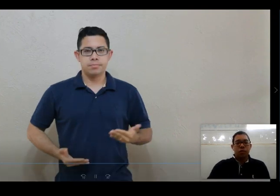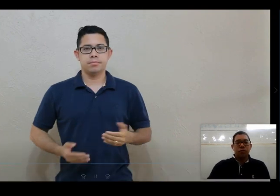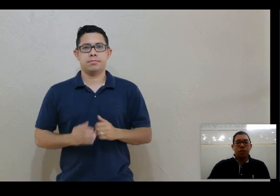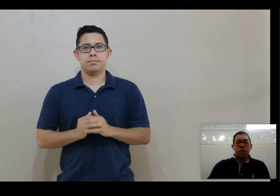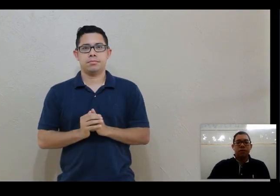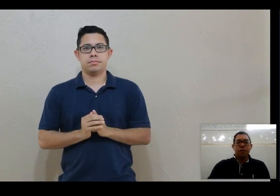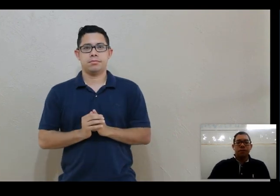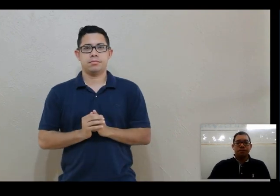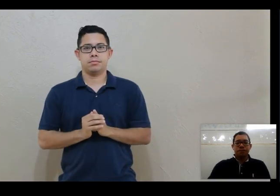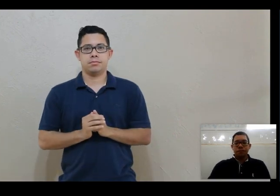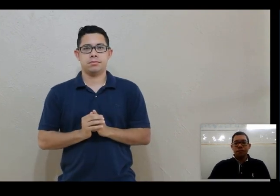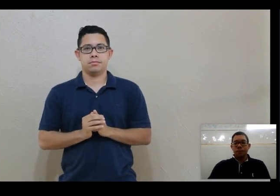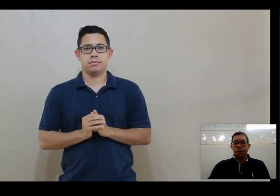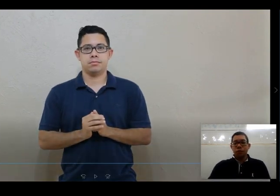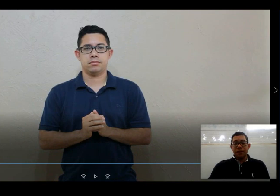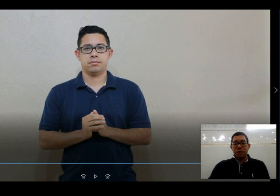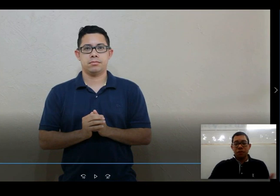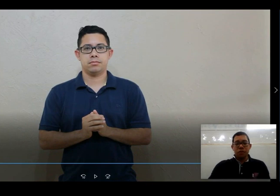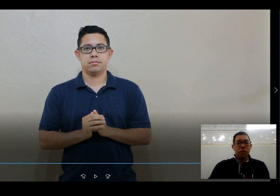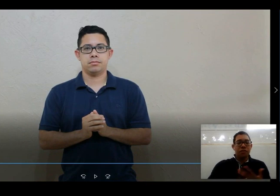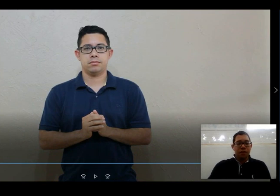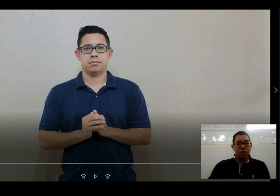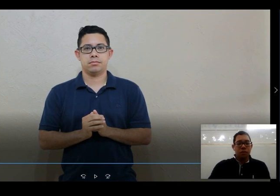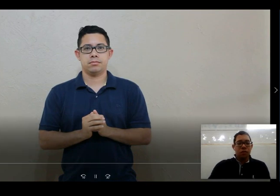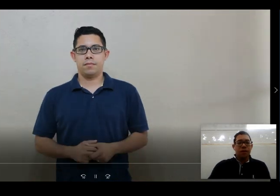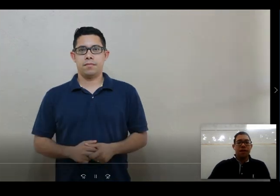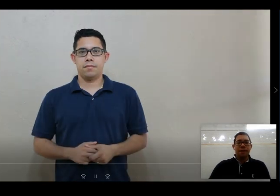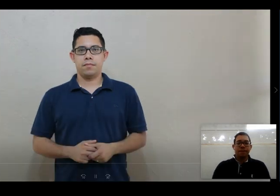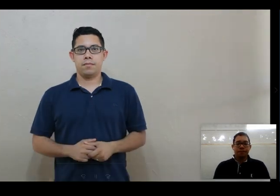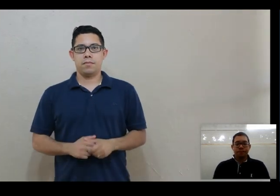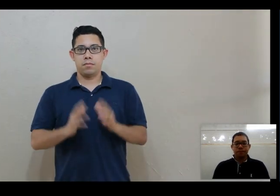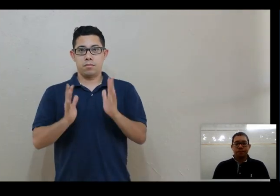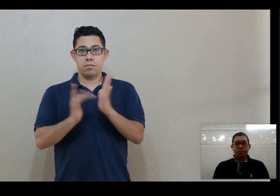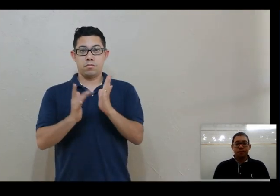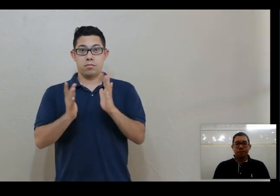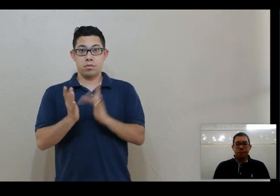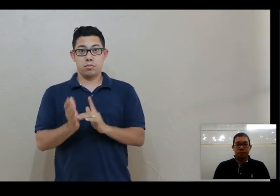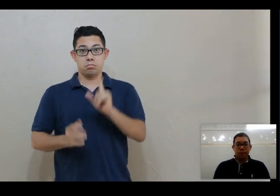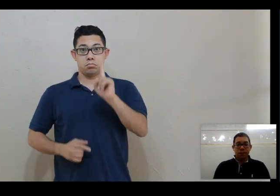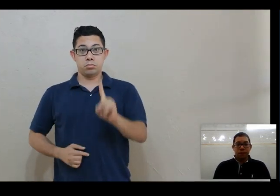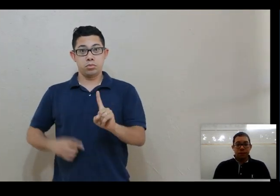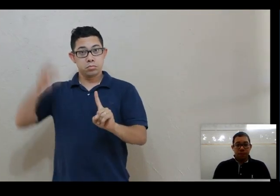Olha só como ficou então. Vou passar o vídeo novamente e vou comentar.